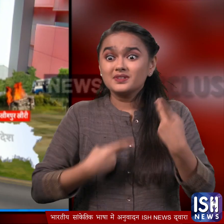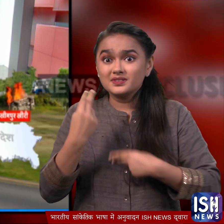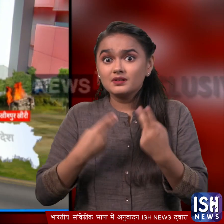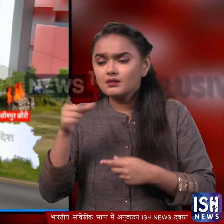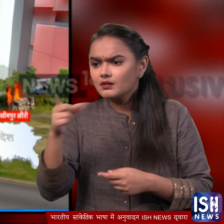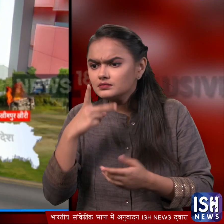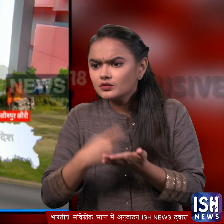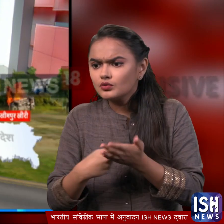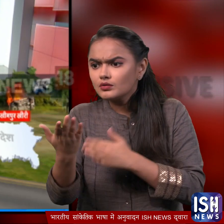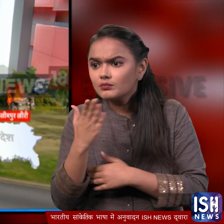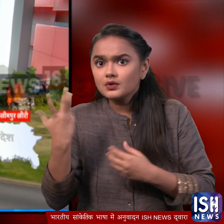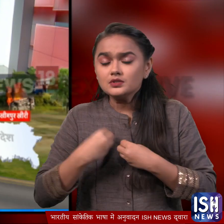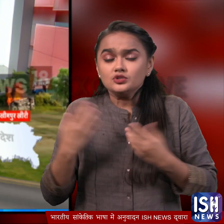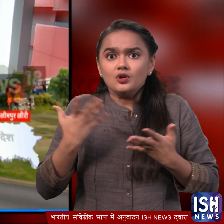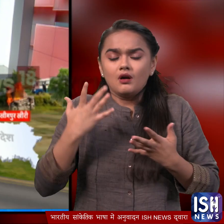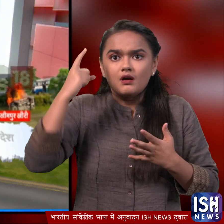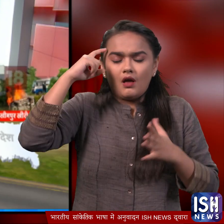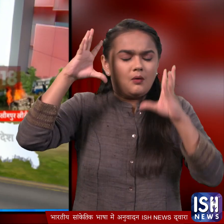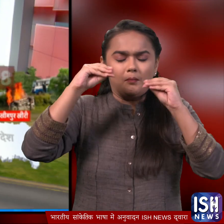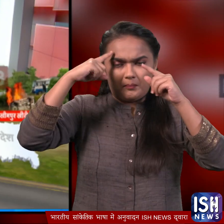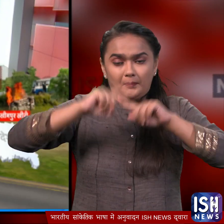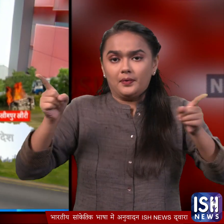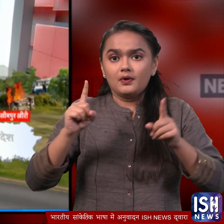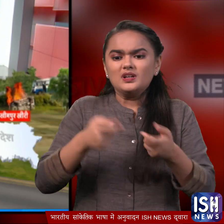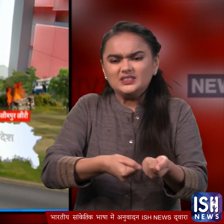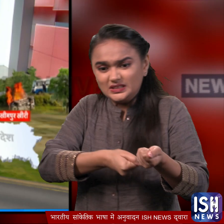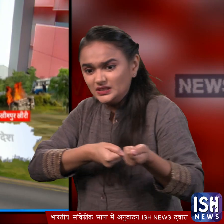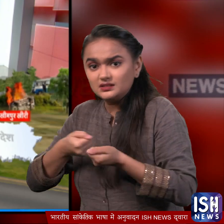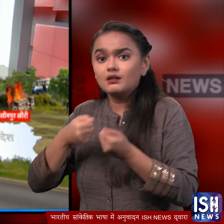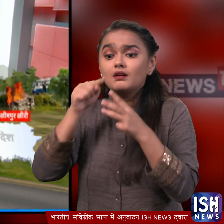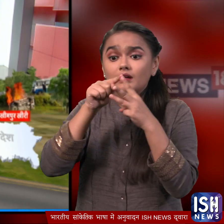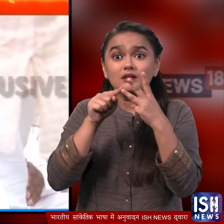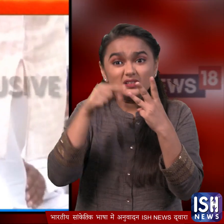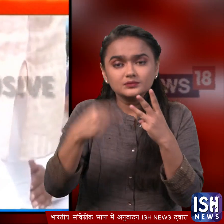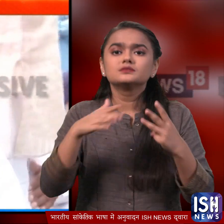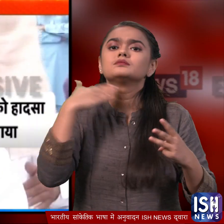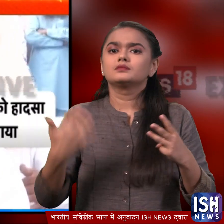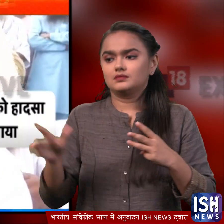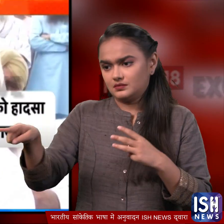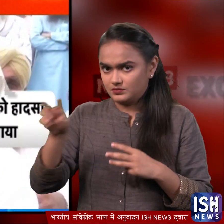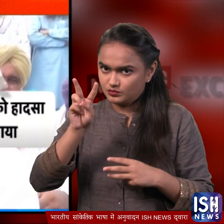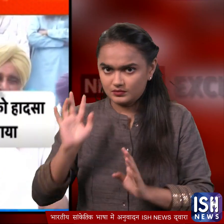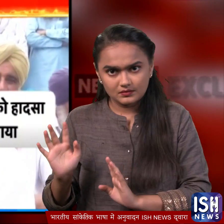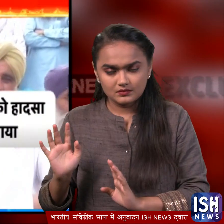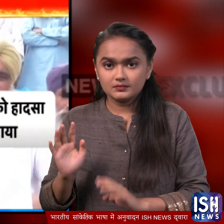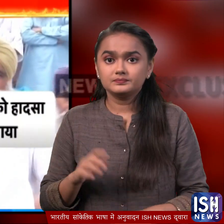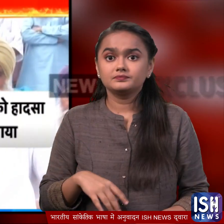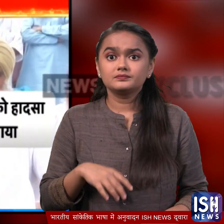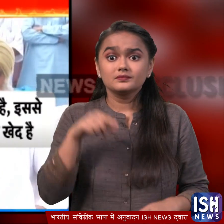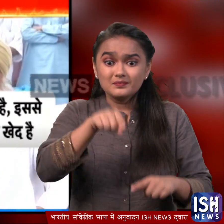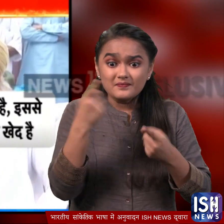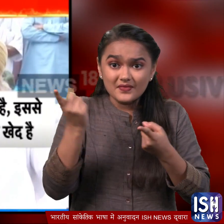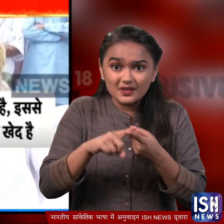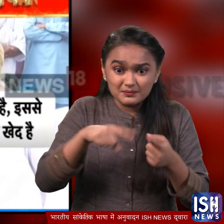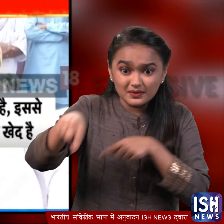पोस्टमार्टम रिपोर्ट में घिसटने, शॉक और हेमरेज की मौत की वजह बताया गया। जो इसको मतलब हादसा